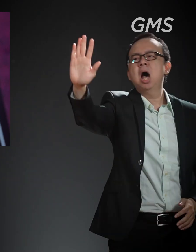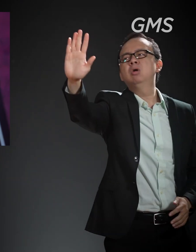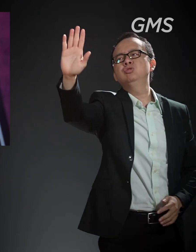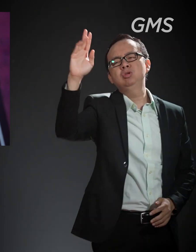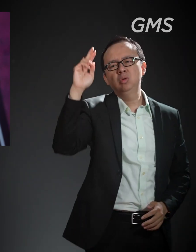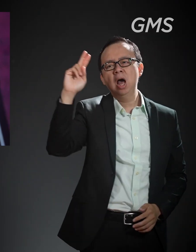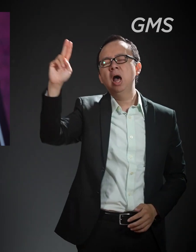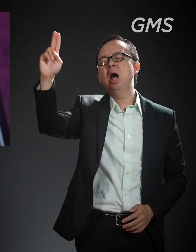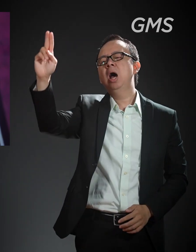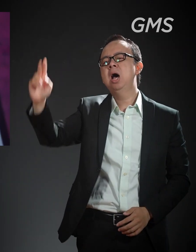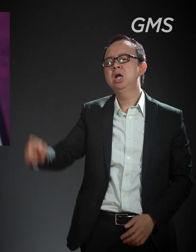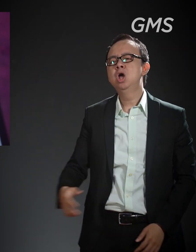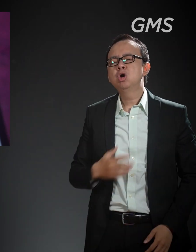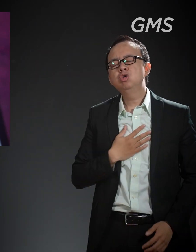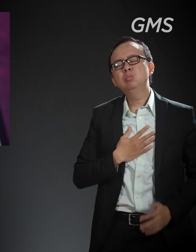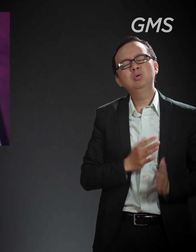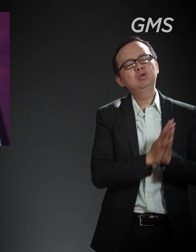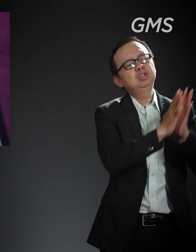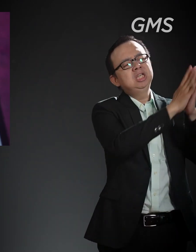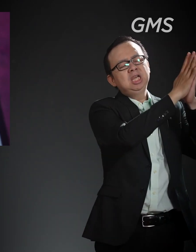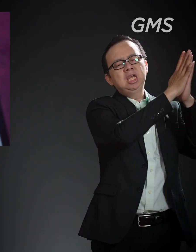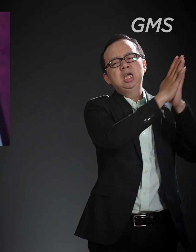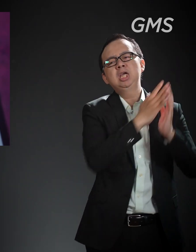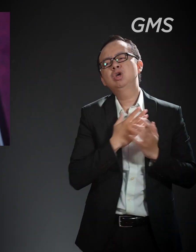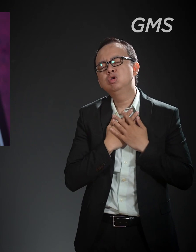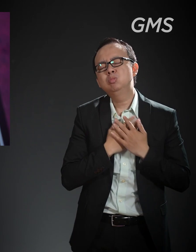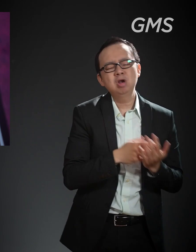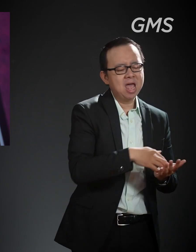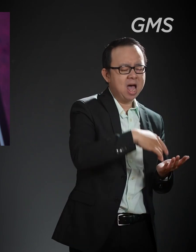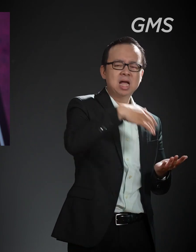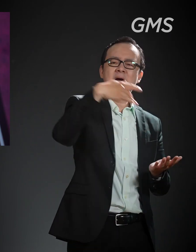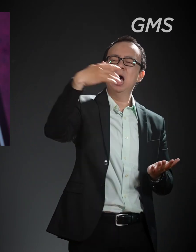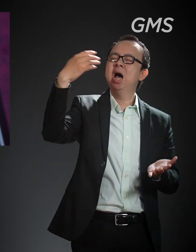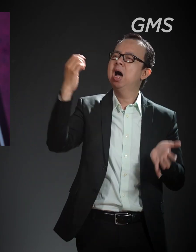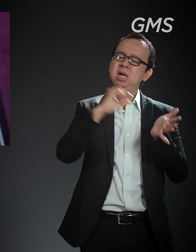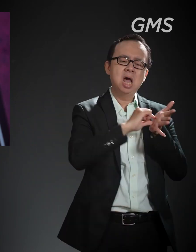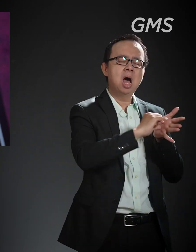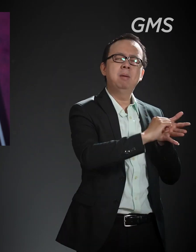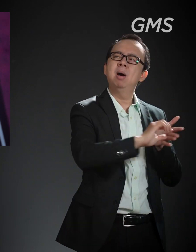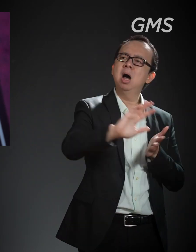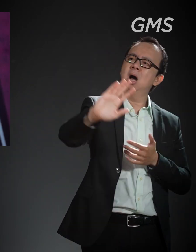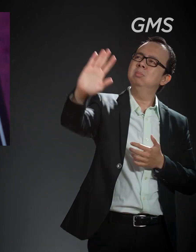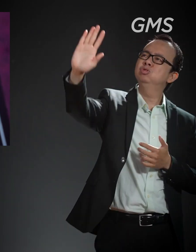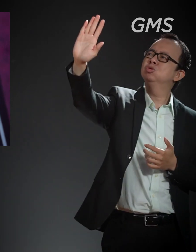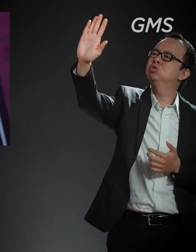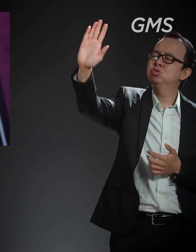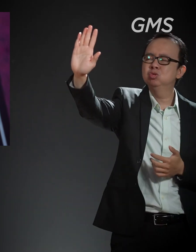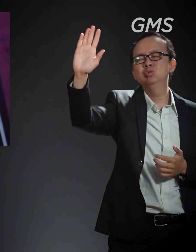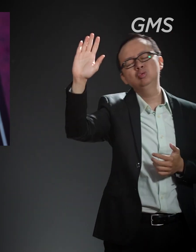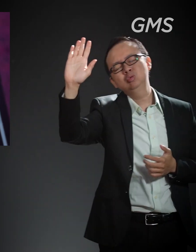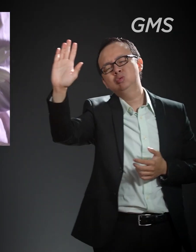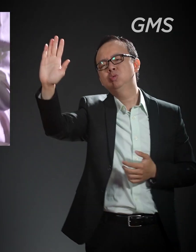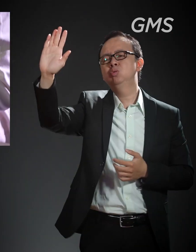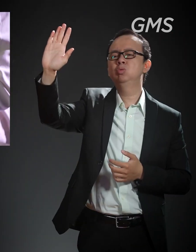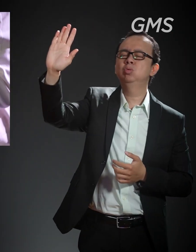Kau Tuhan, ku puji, ku muliakan nama-Mu.